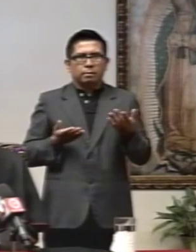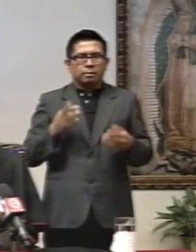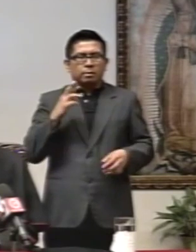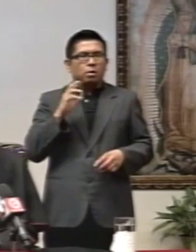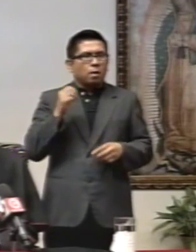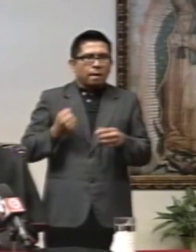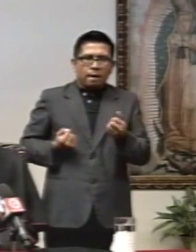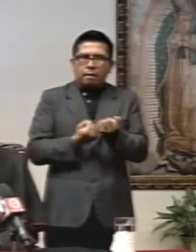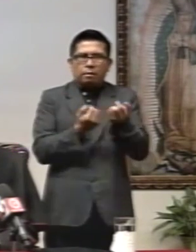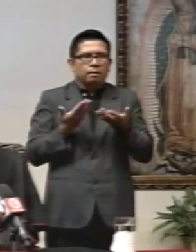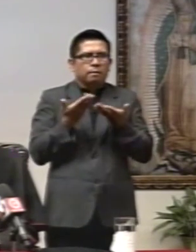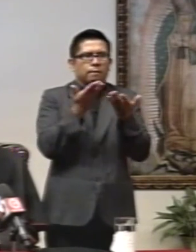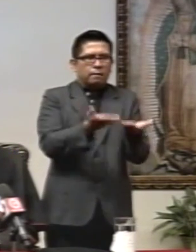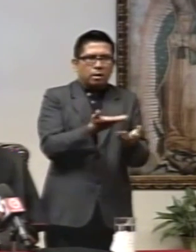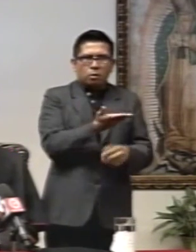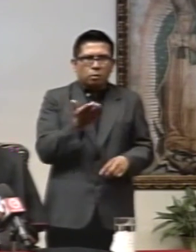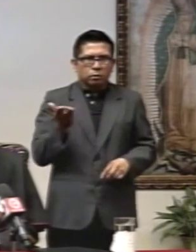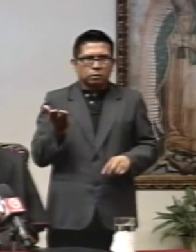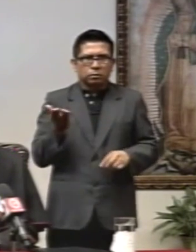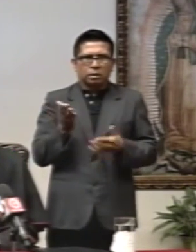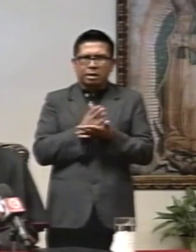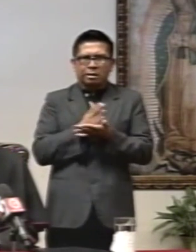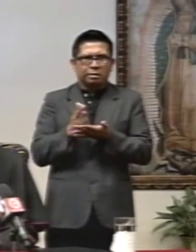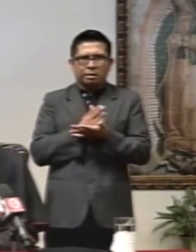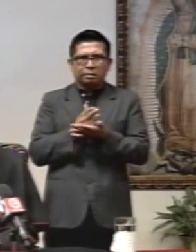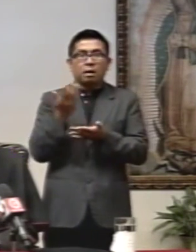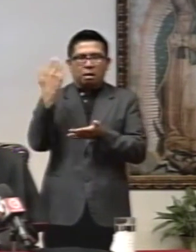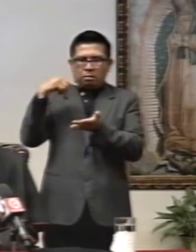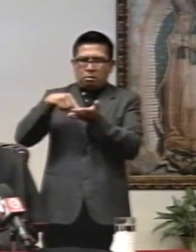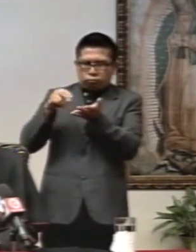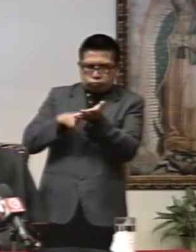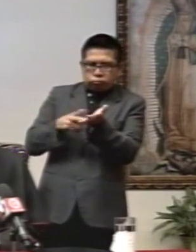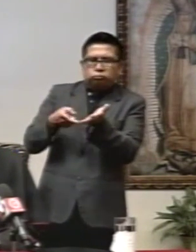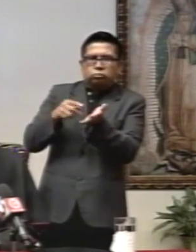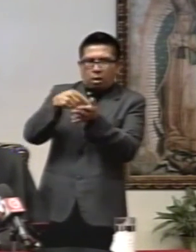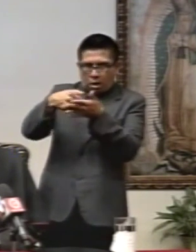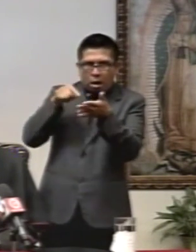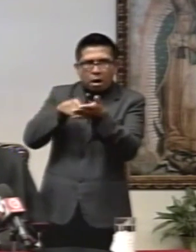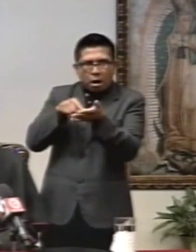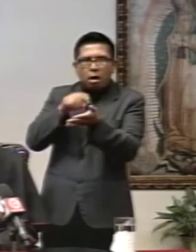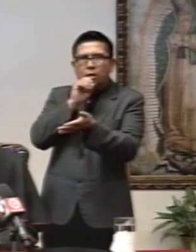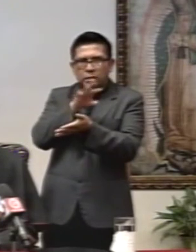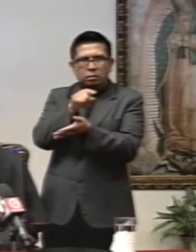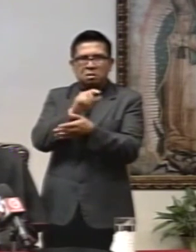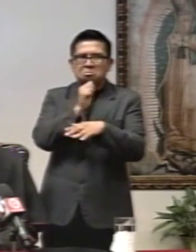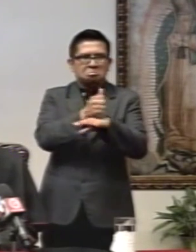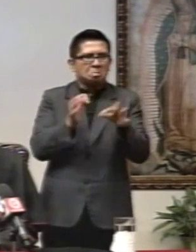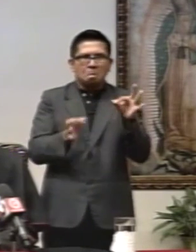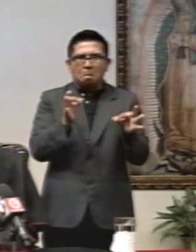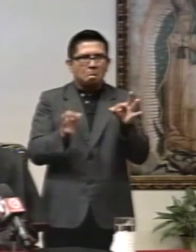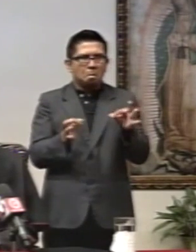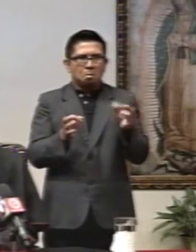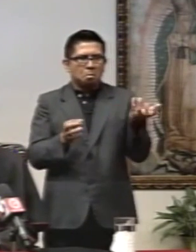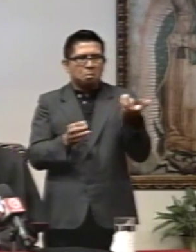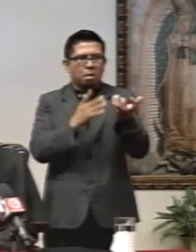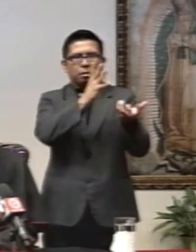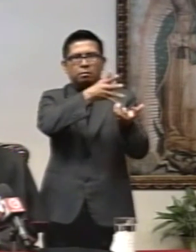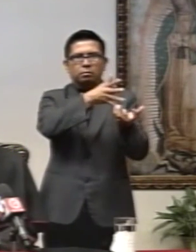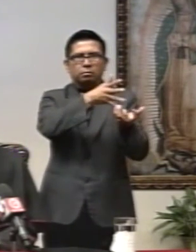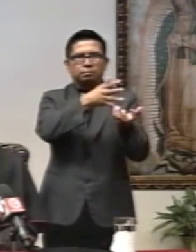restitución, no ha habido el ejercicio de justicia que debía hacerse.